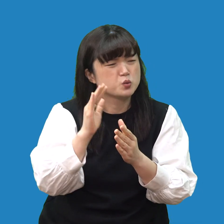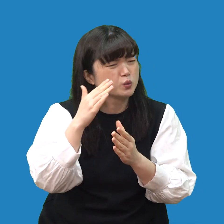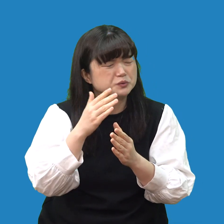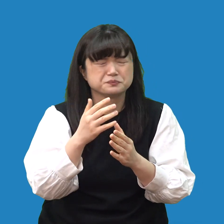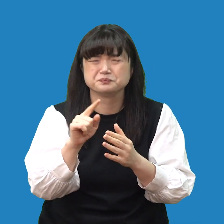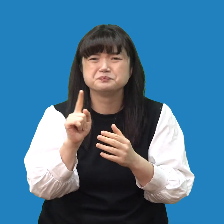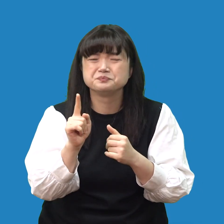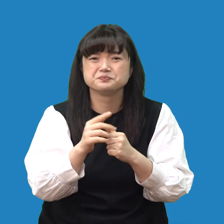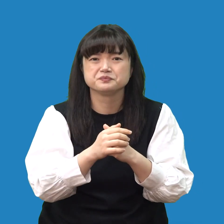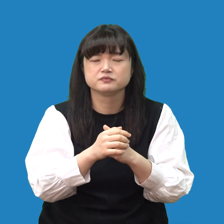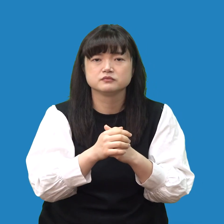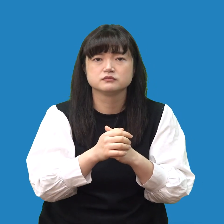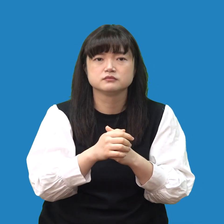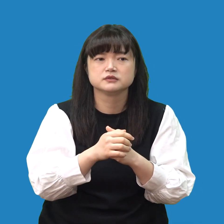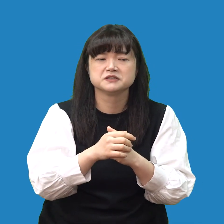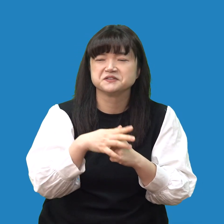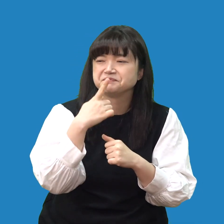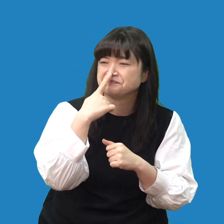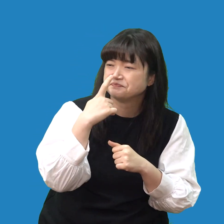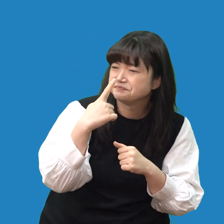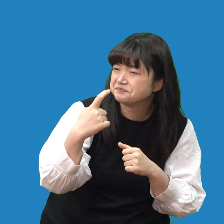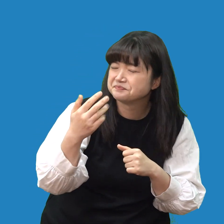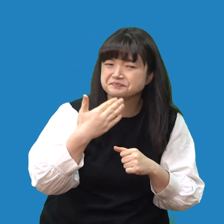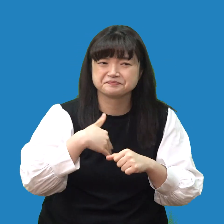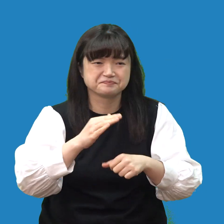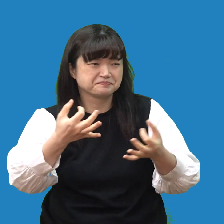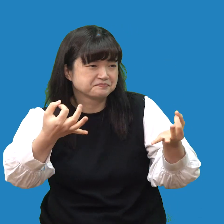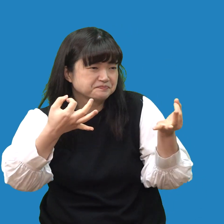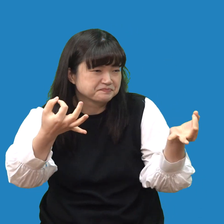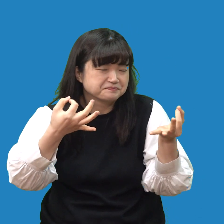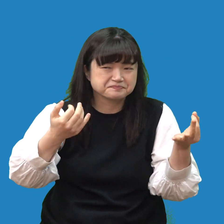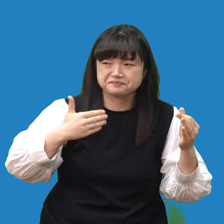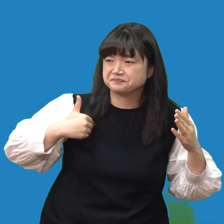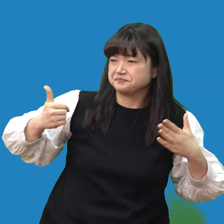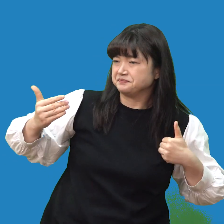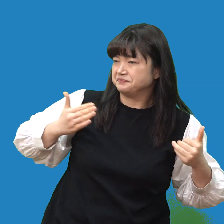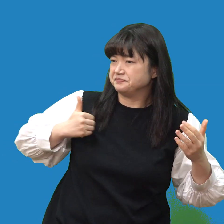나옵니다. 더 폼나게, 더 잘 먹고 사니즘.